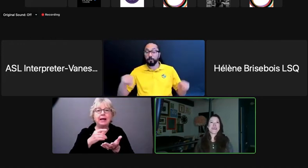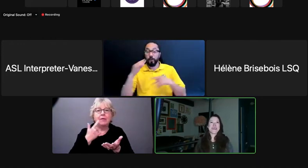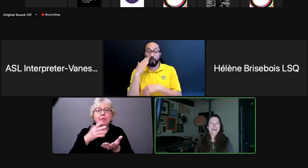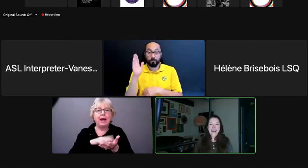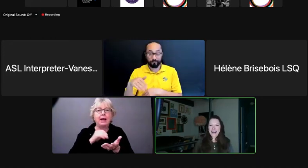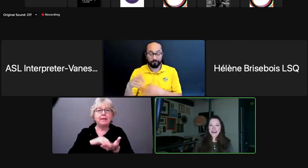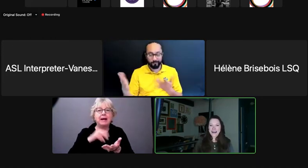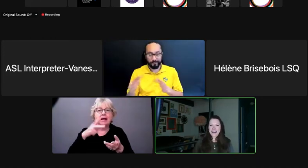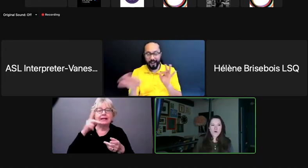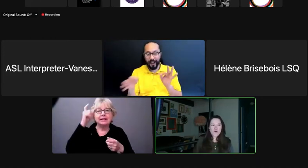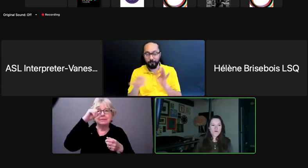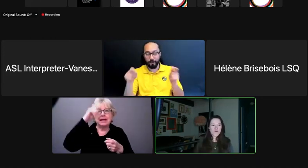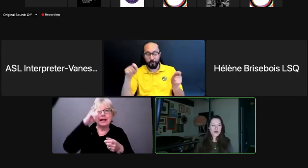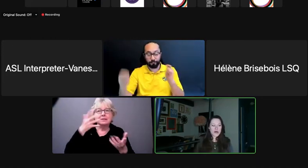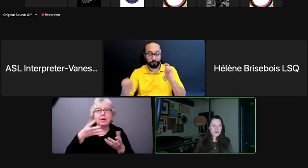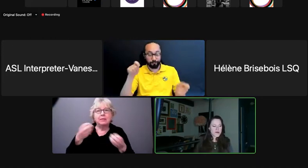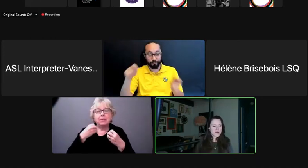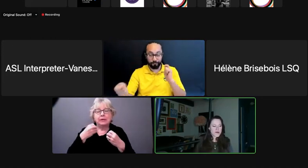sens